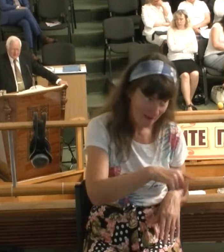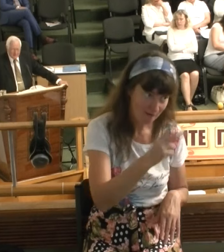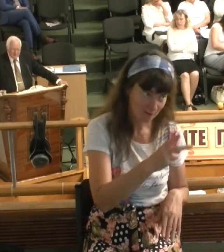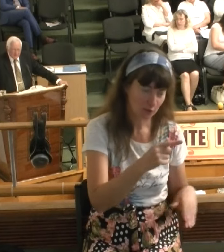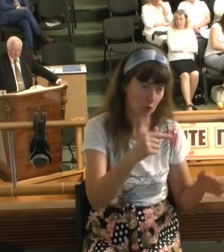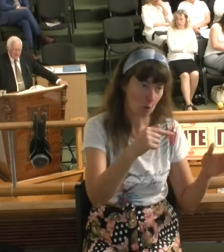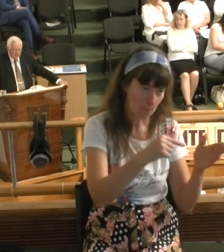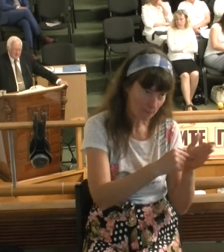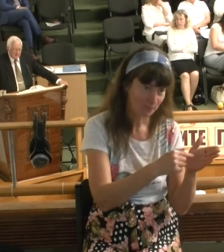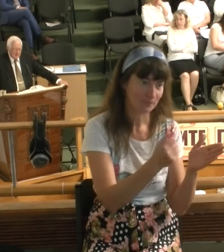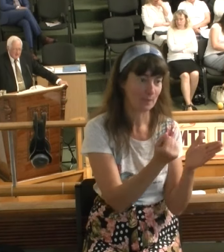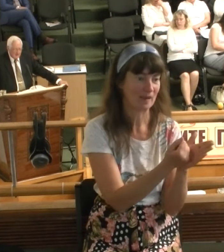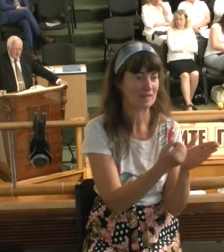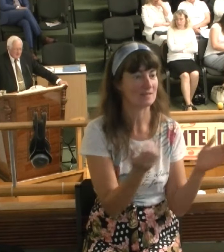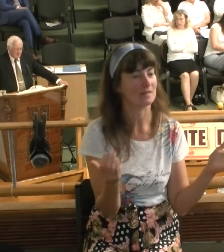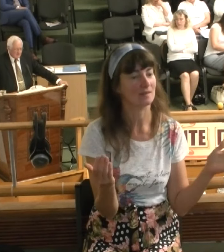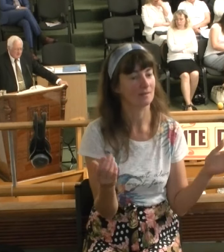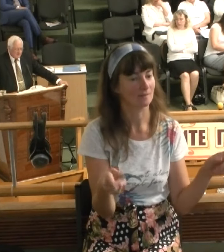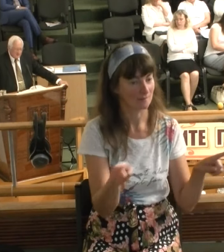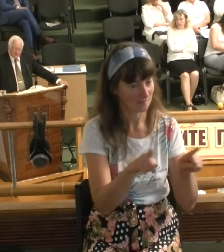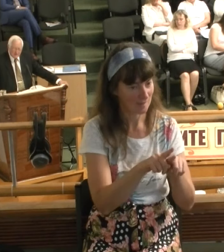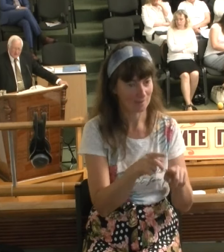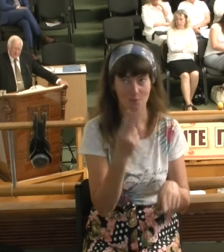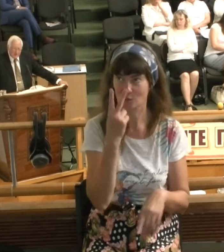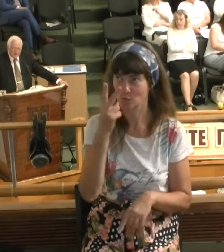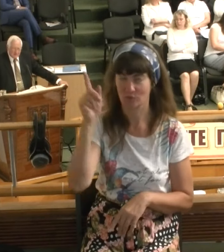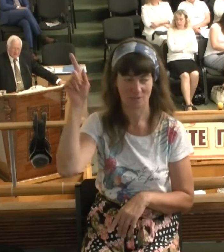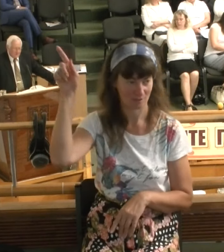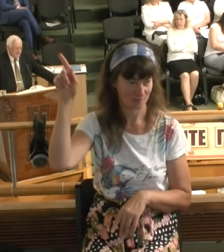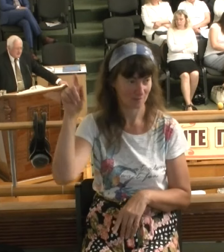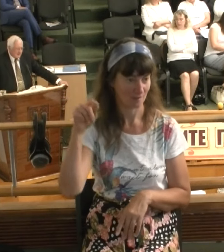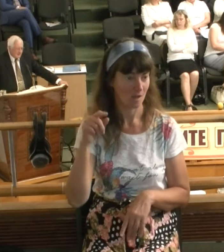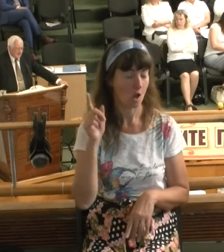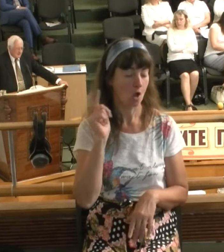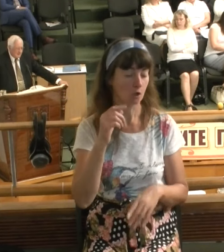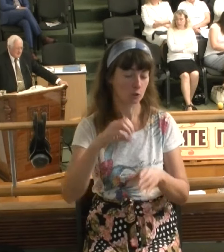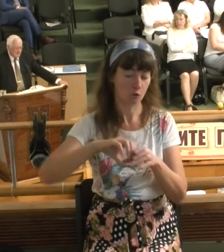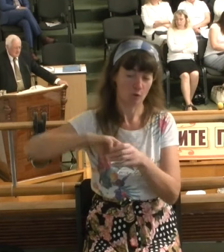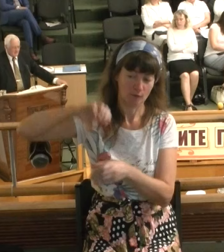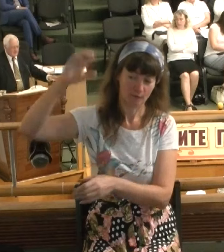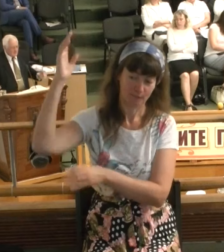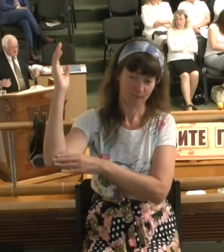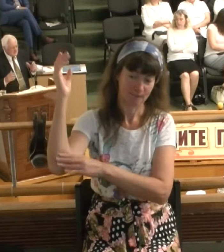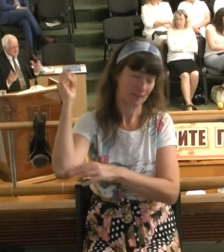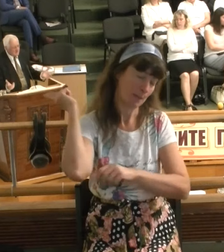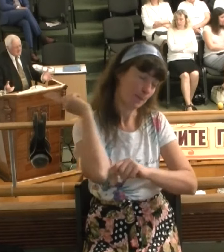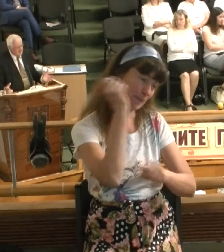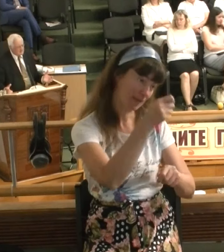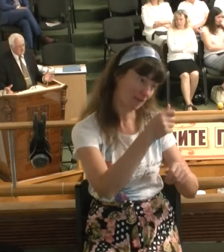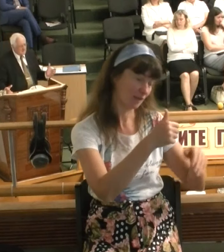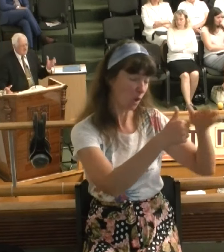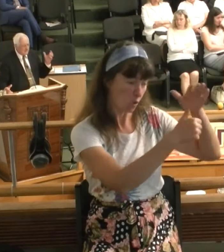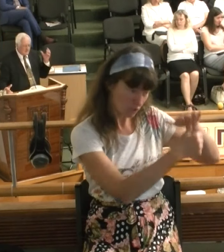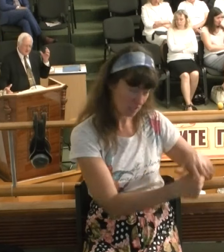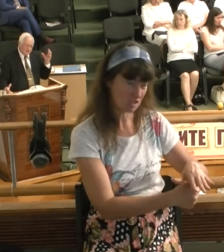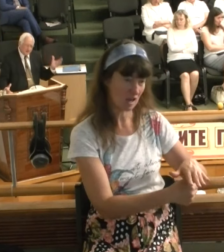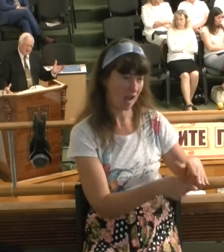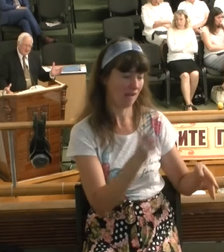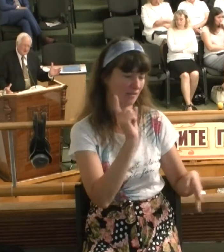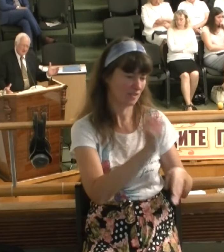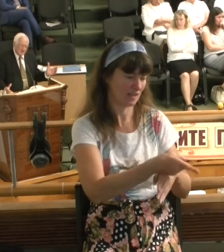пронзили Его. Те, кто бил, кто плевал, кто унижал, кто